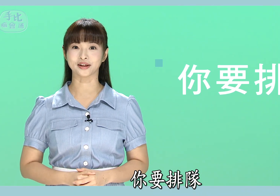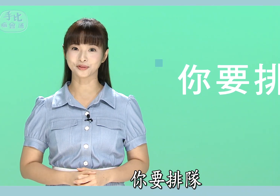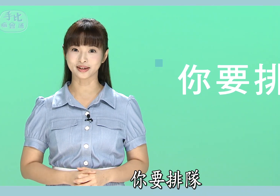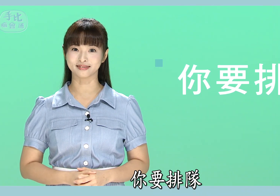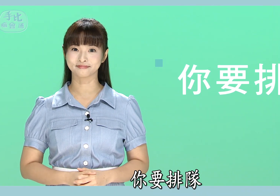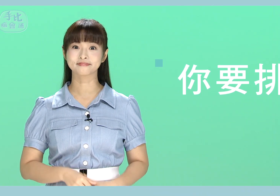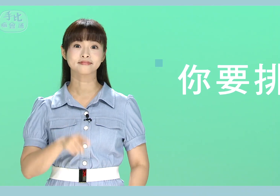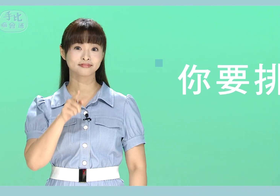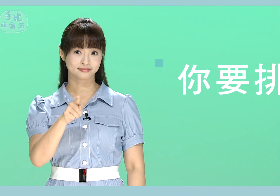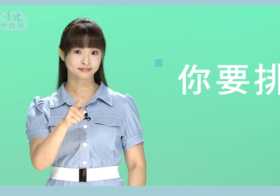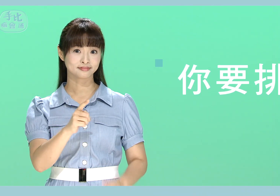队。